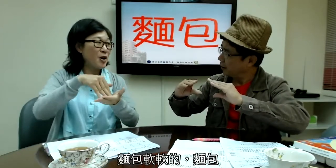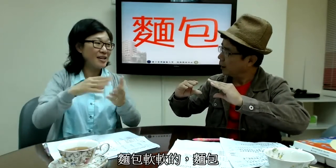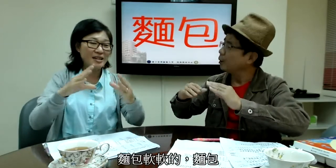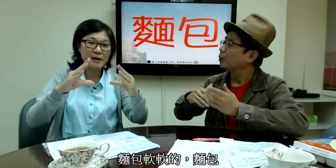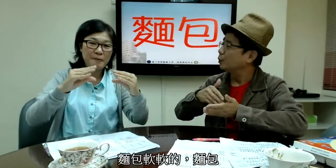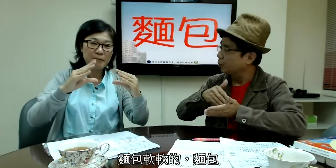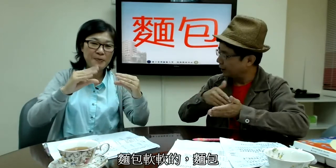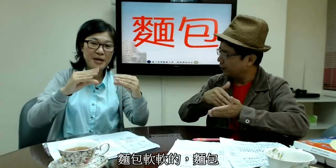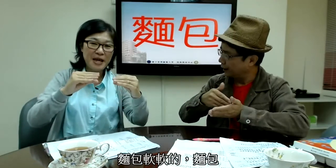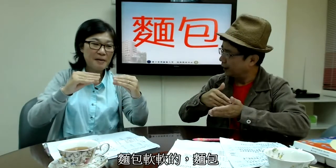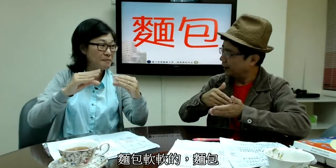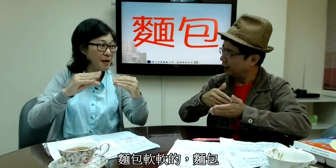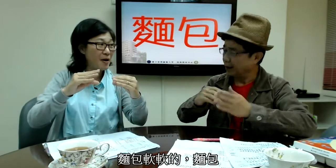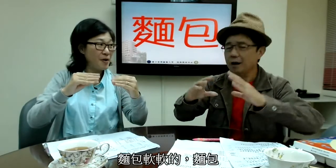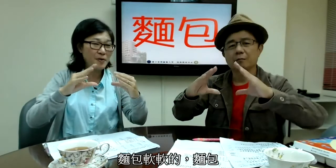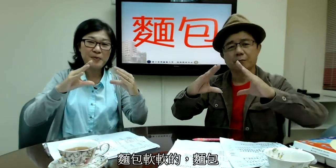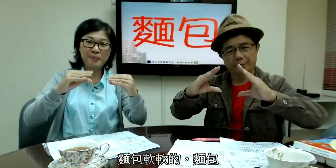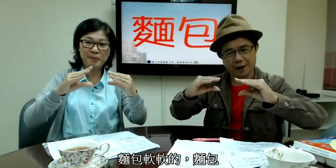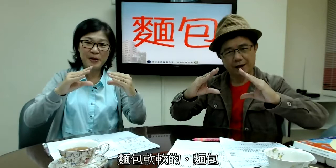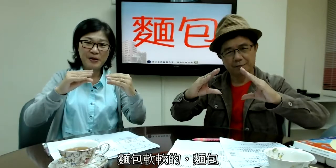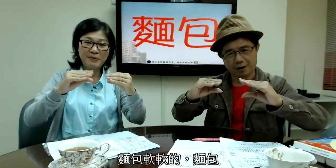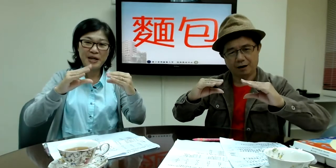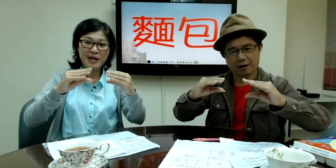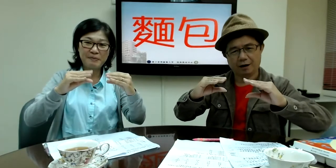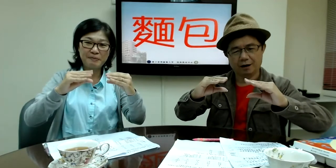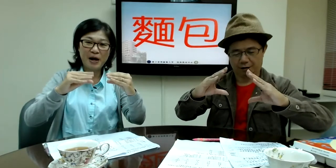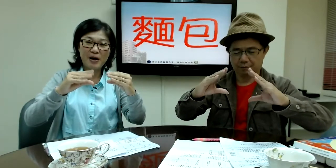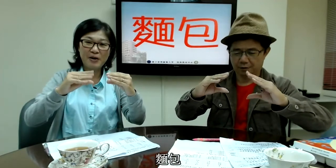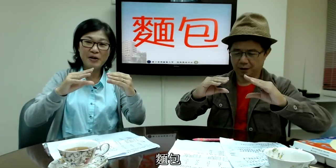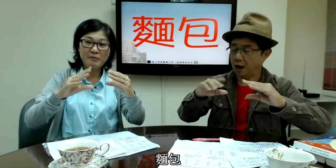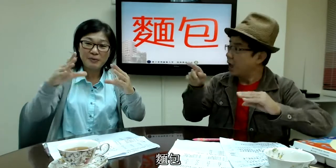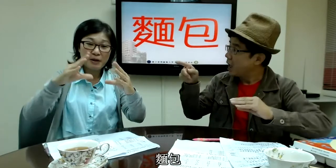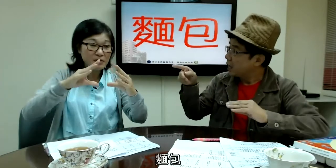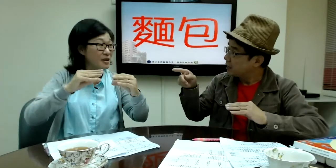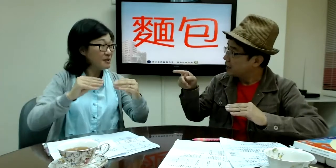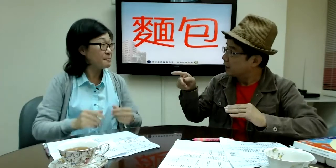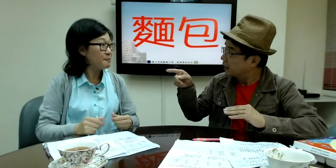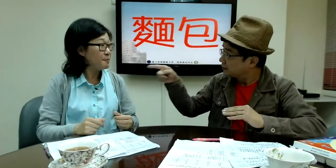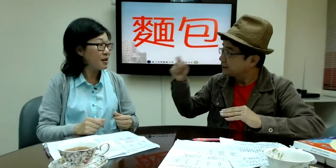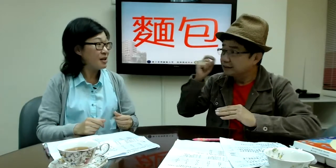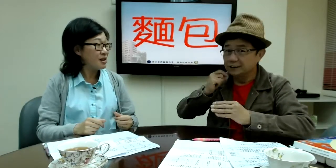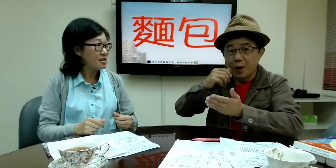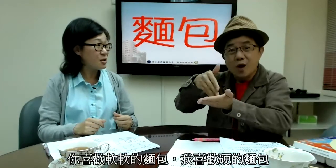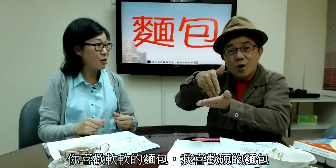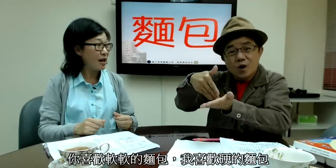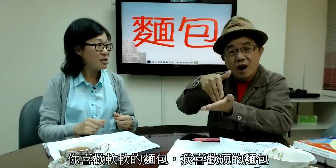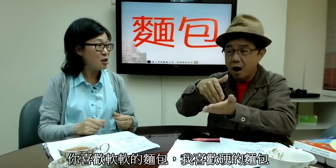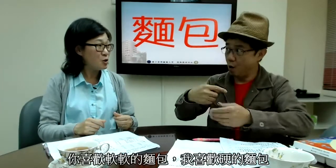的面包，面包，面包，你喜欢软